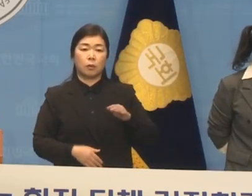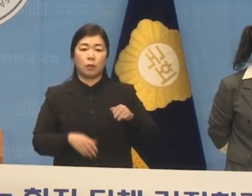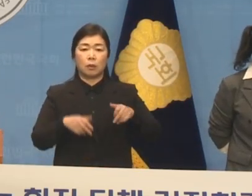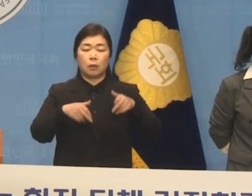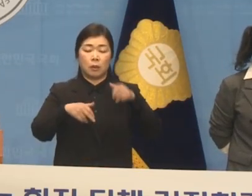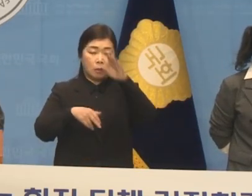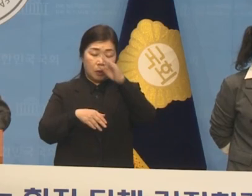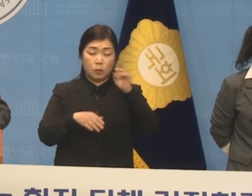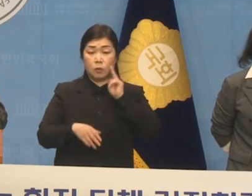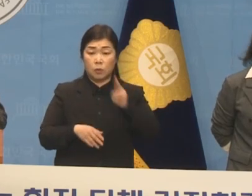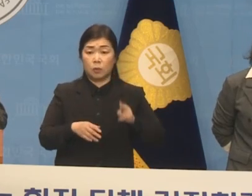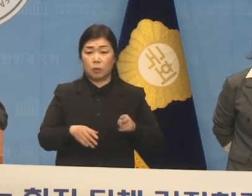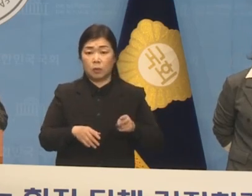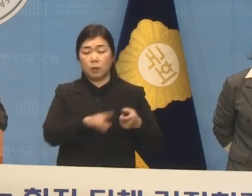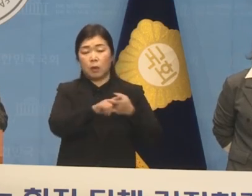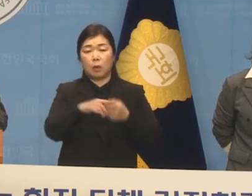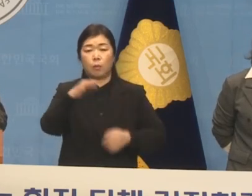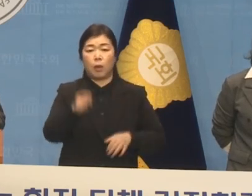한국중증질환자연합회 김성주입니다.